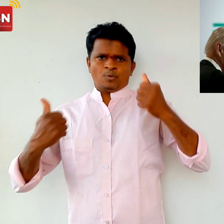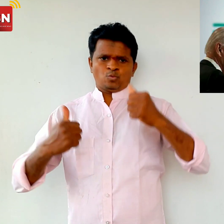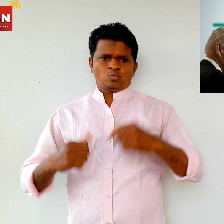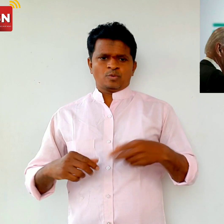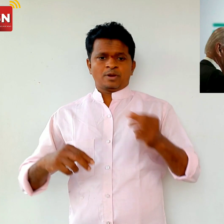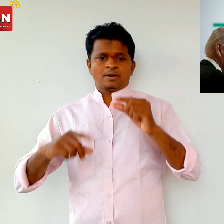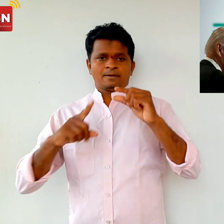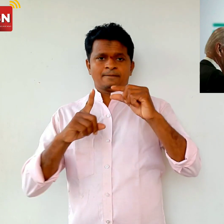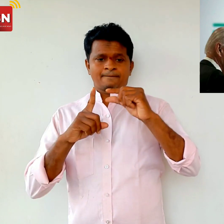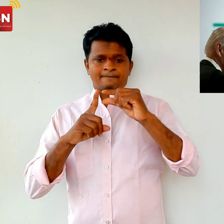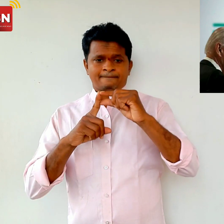ఏ క్షణంలో